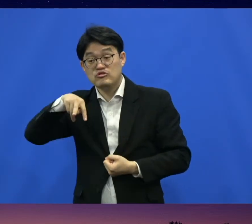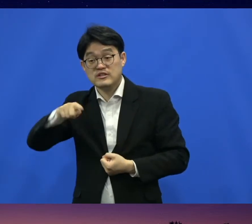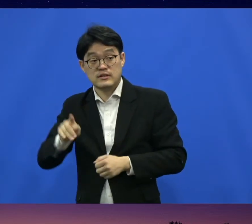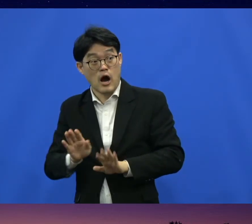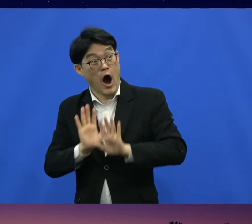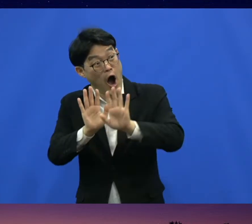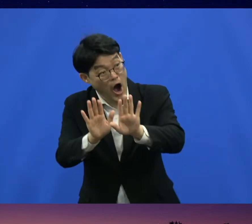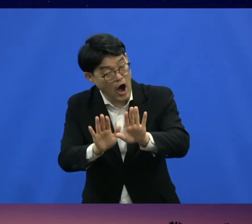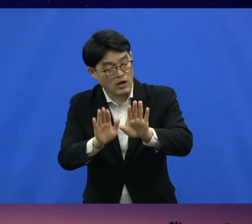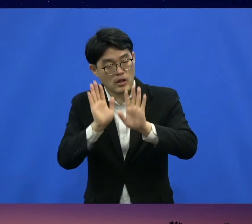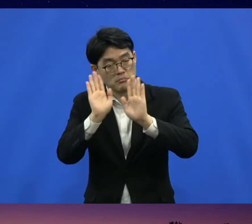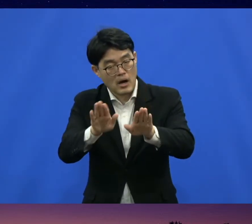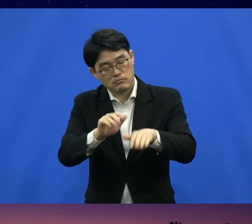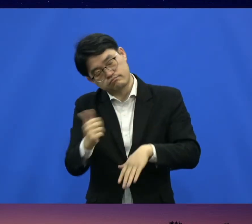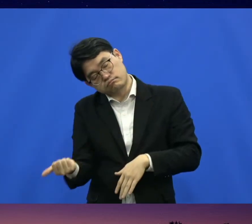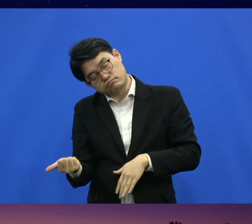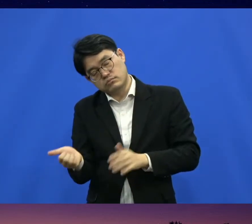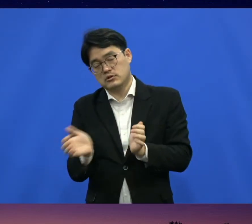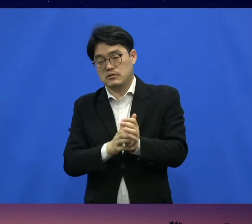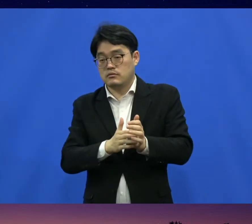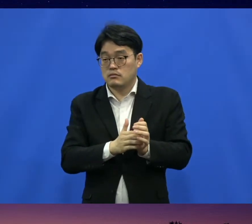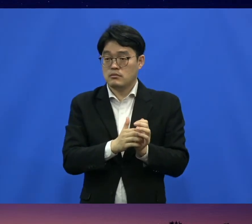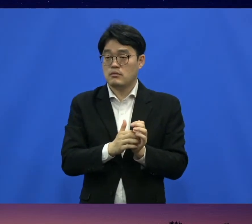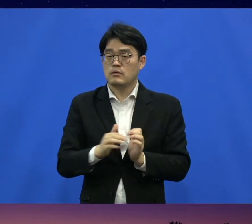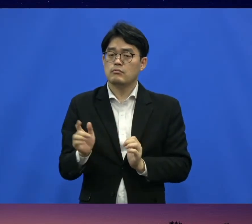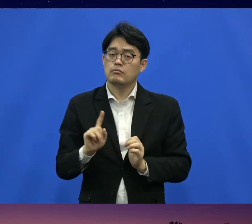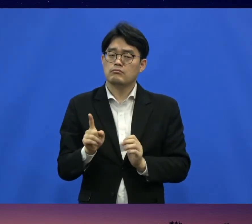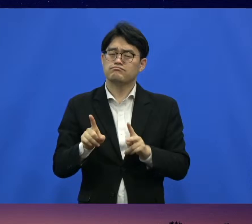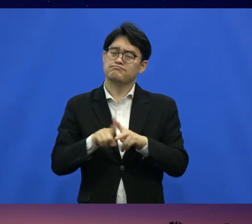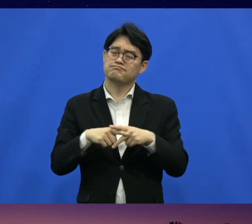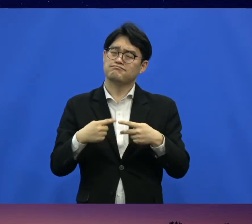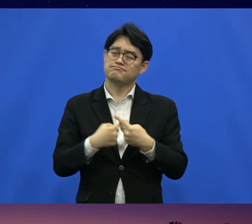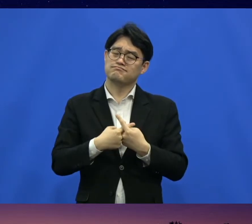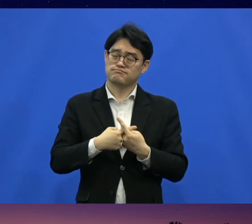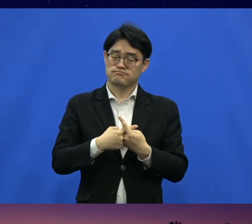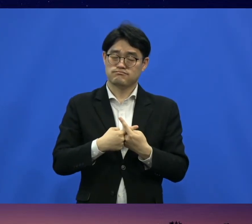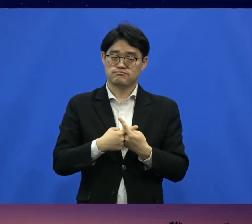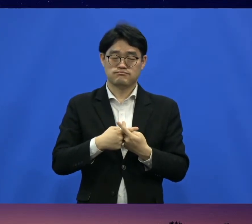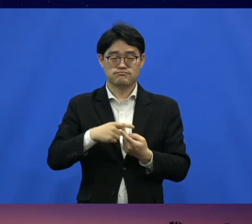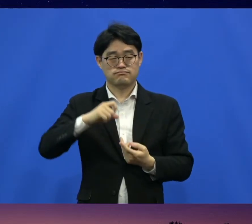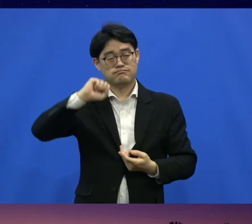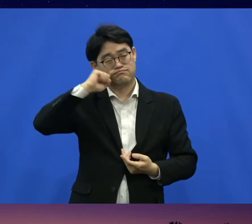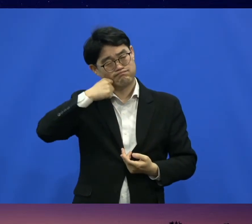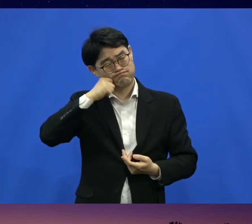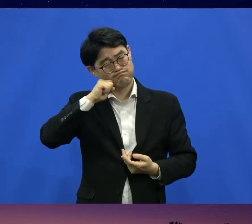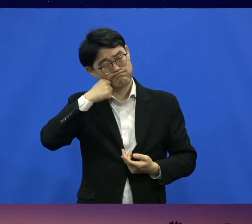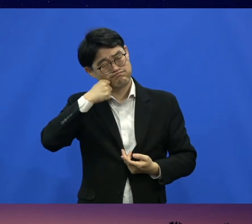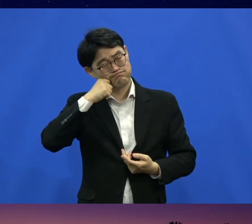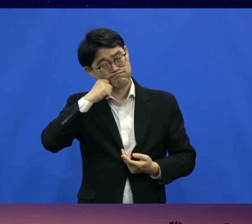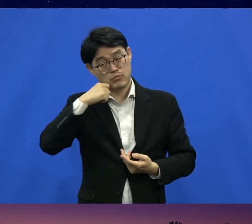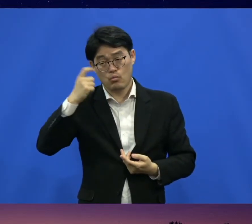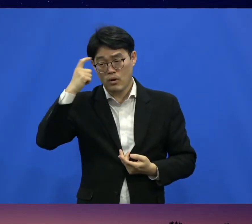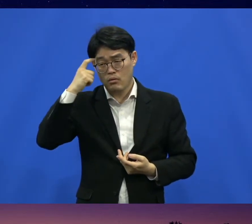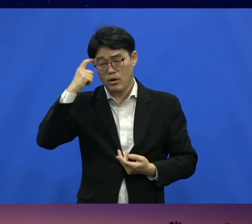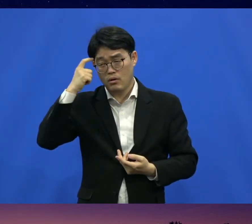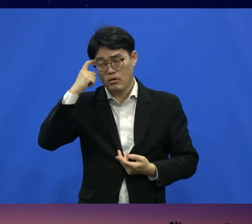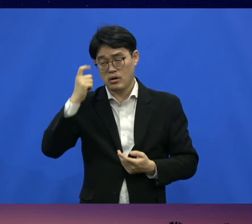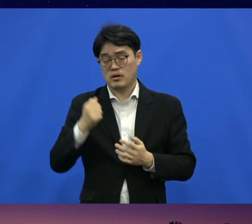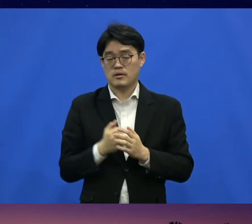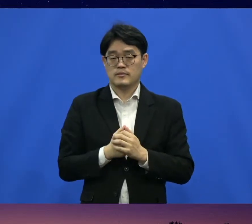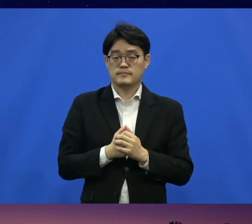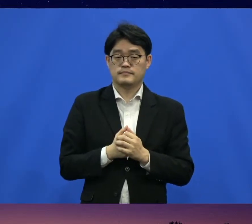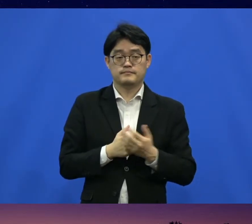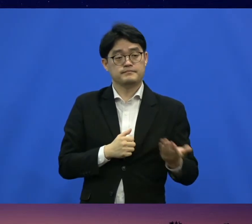말아요. 이제 어떻게 보면 좀 이해하기 힘든 일이 일어난 거예요. 왜 이런 일이 일어났을까?